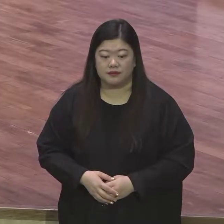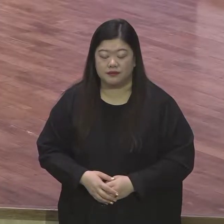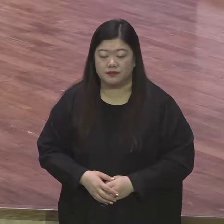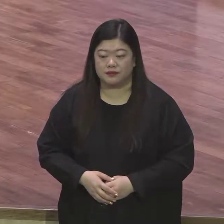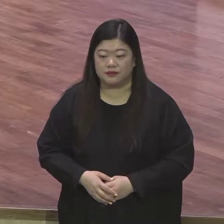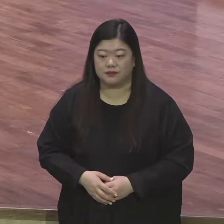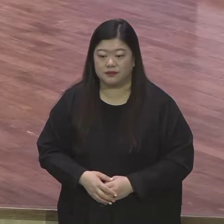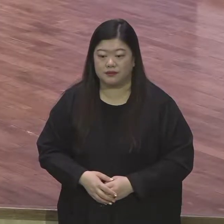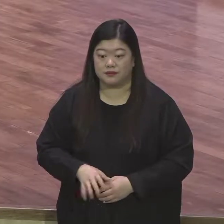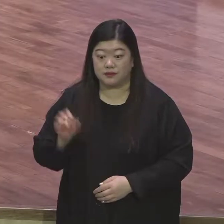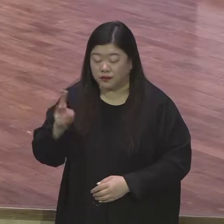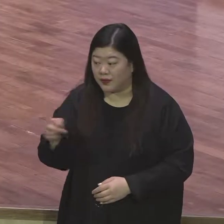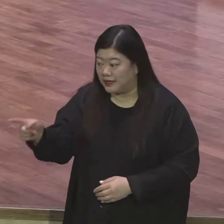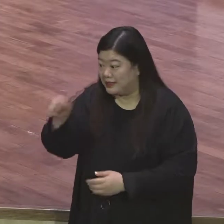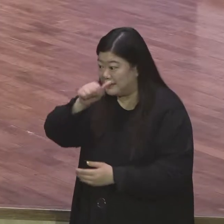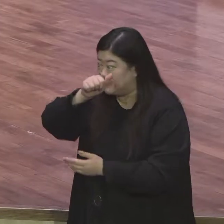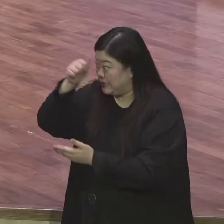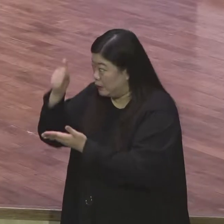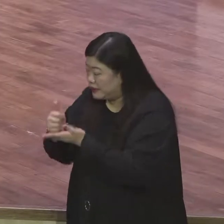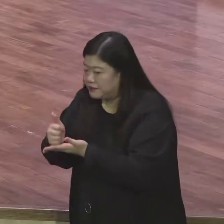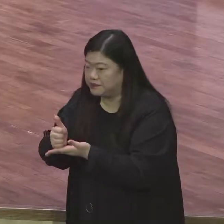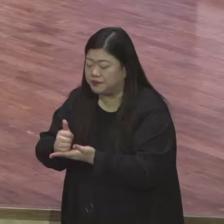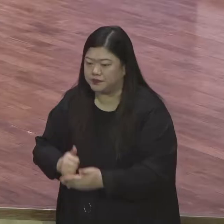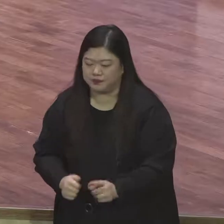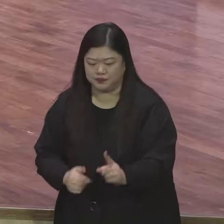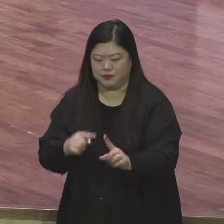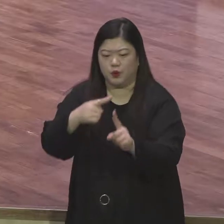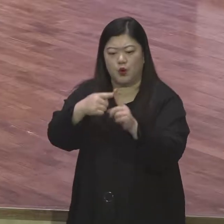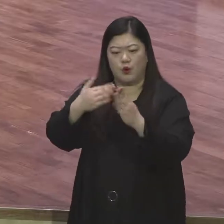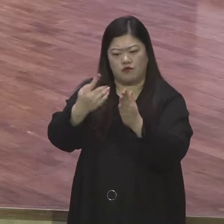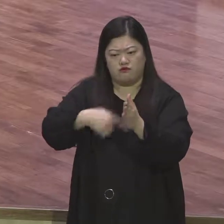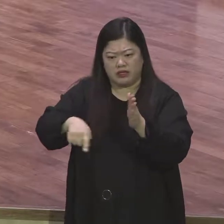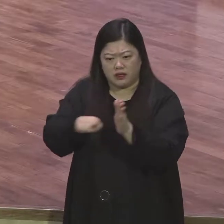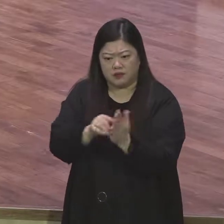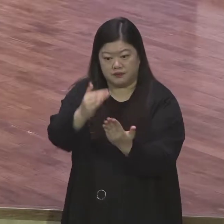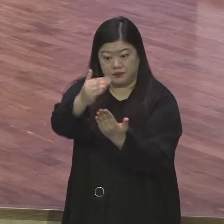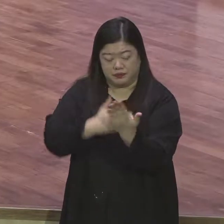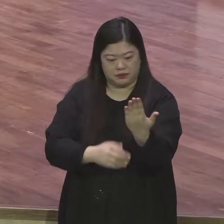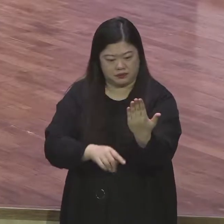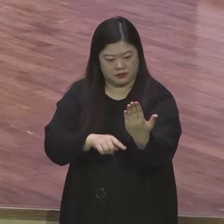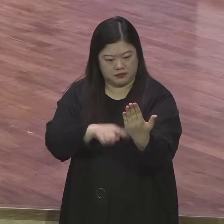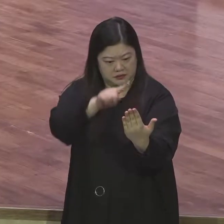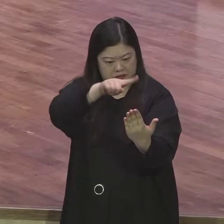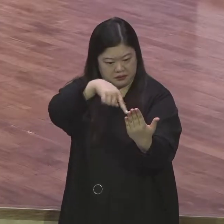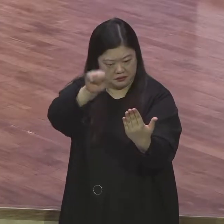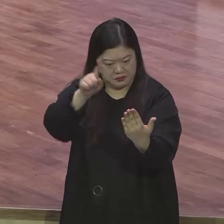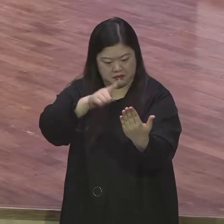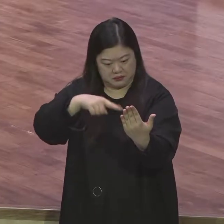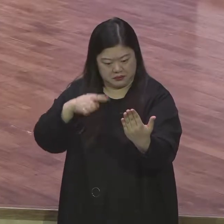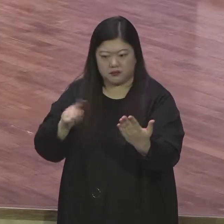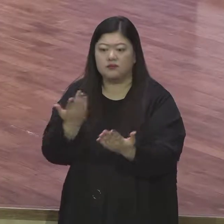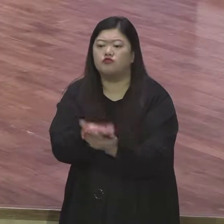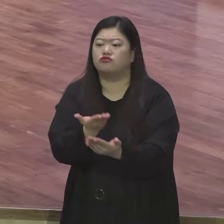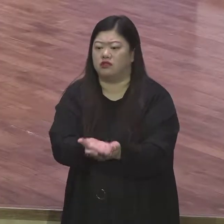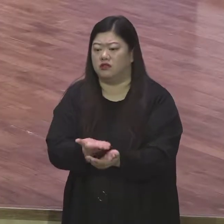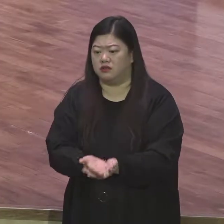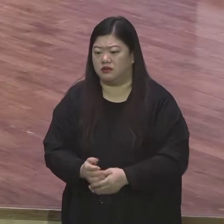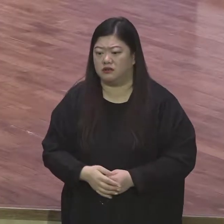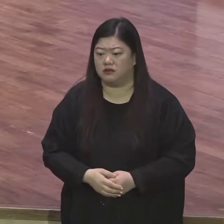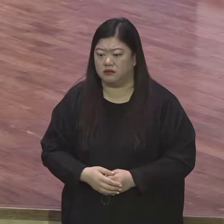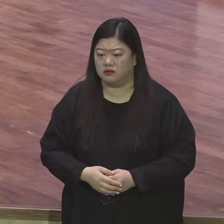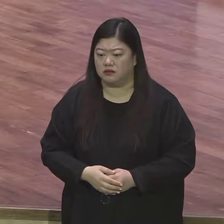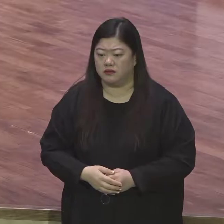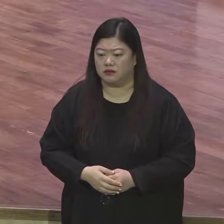그래서 우리 장로님들도 다 직분 교회를 위해서 어디를 맡아서 뭘 하든지 내가